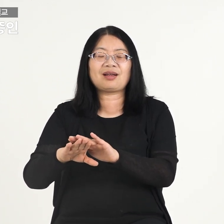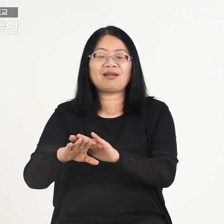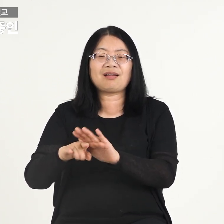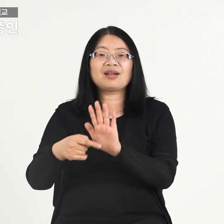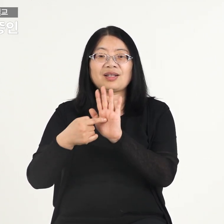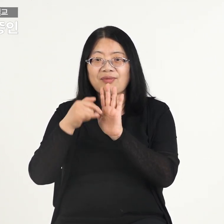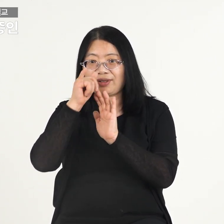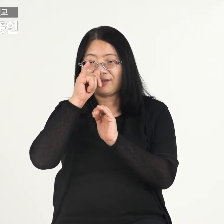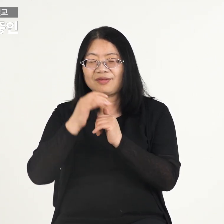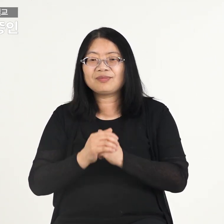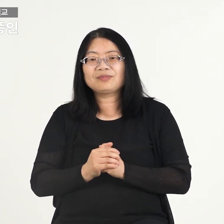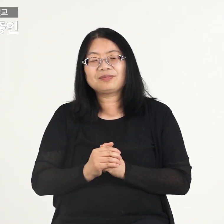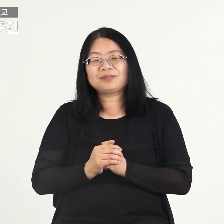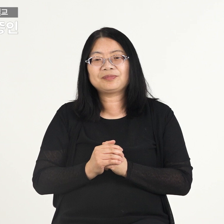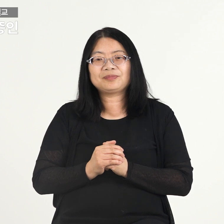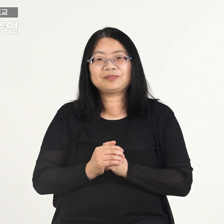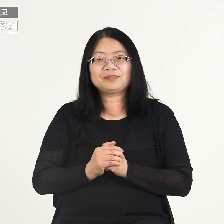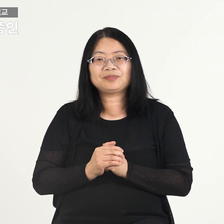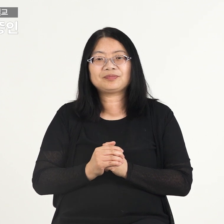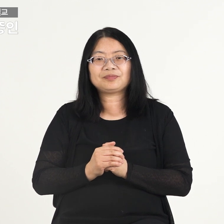되어 있습니다. 그러니까